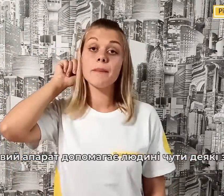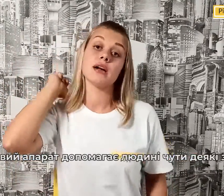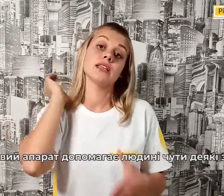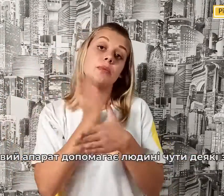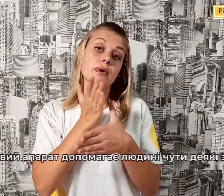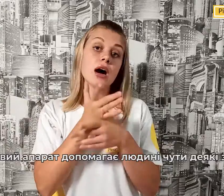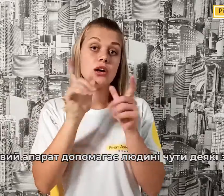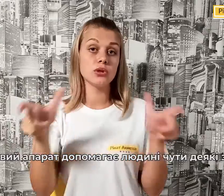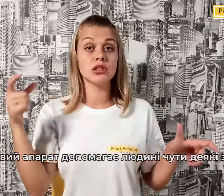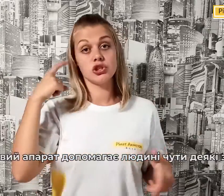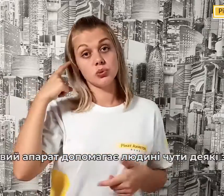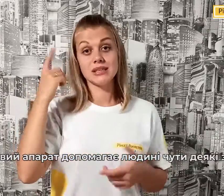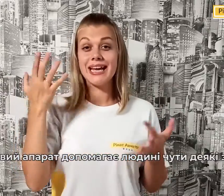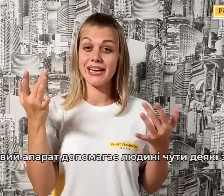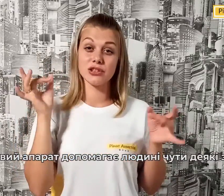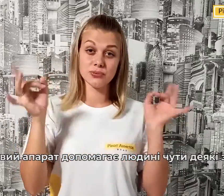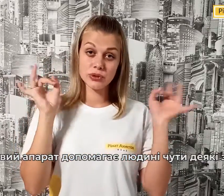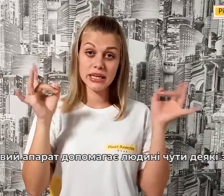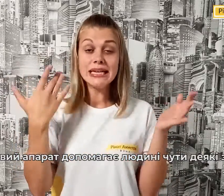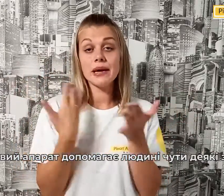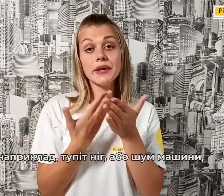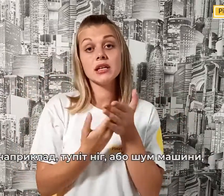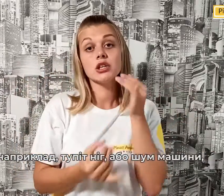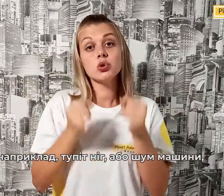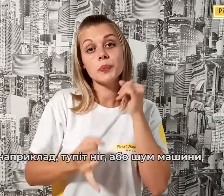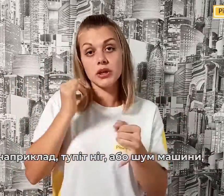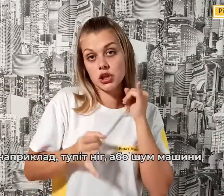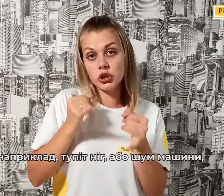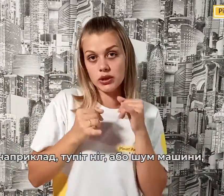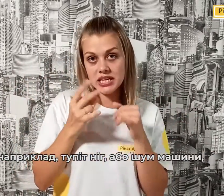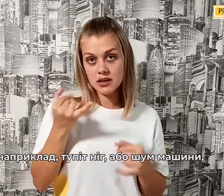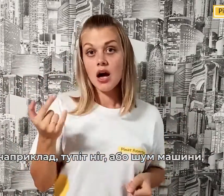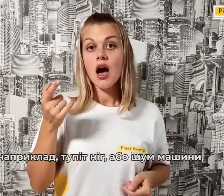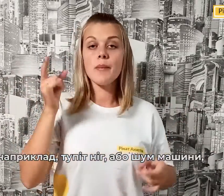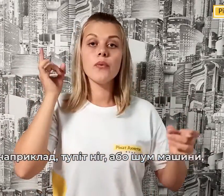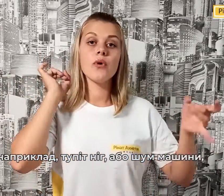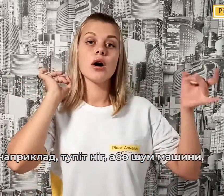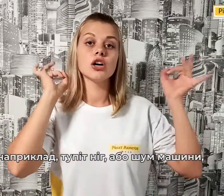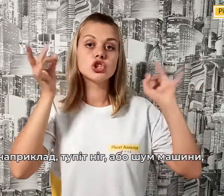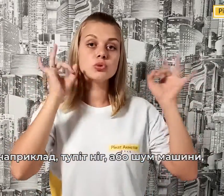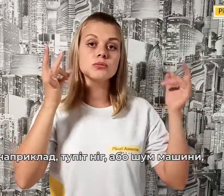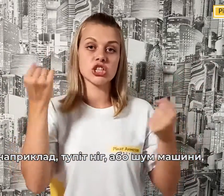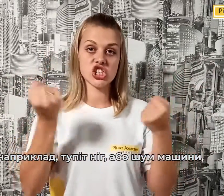апарат допомагає людині чути деякі звуки, наприклад, тупот ніг або шум